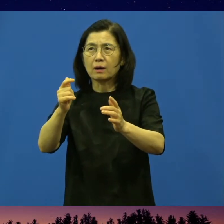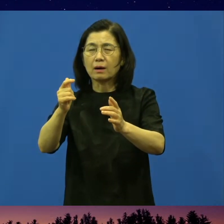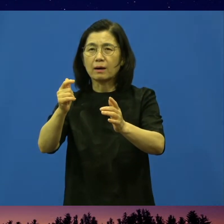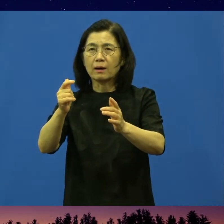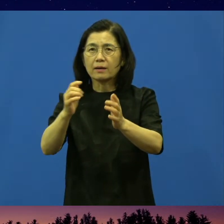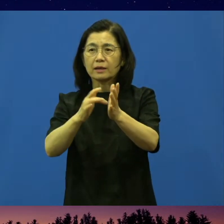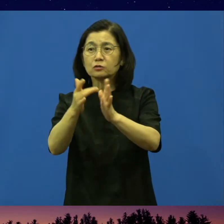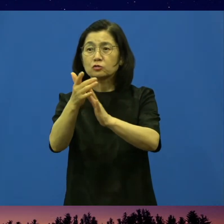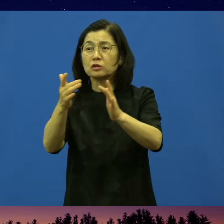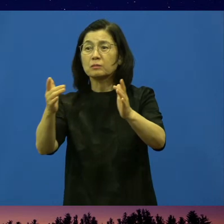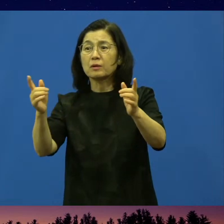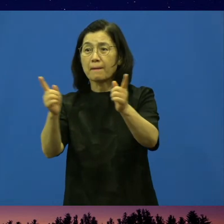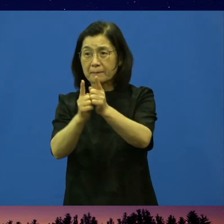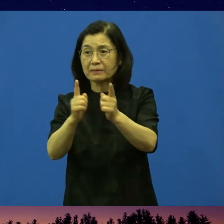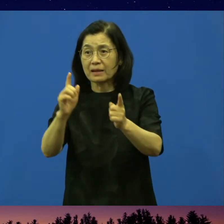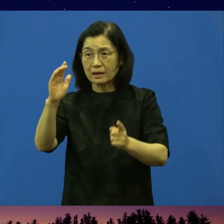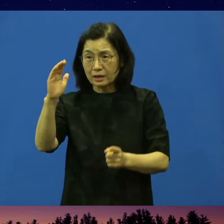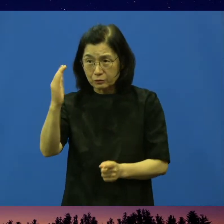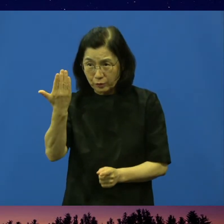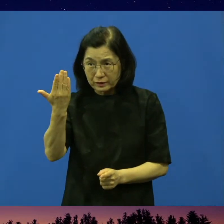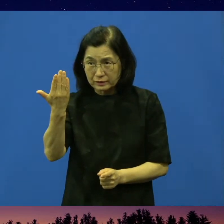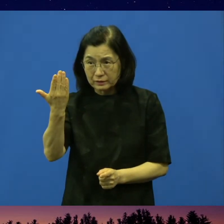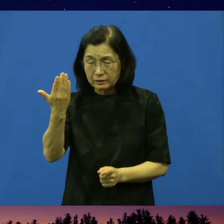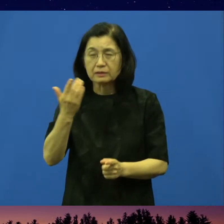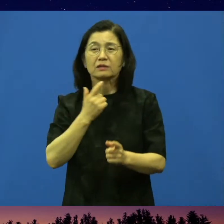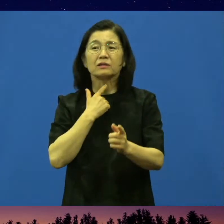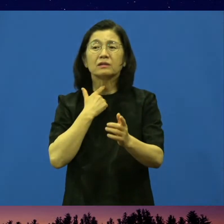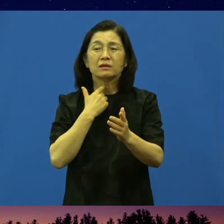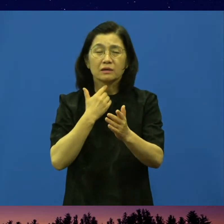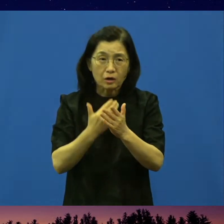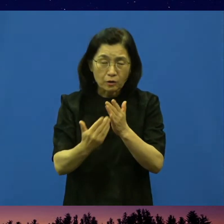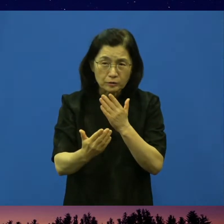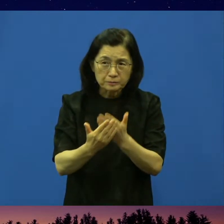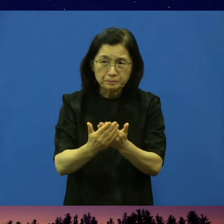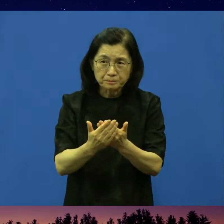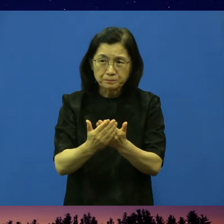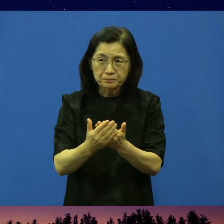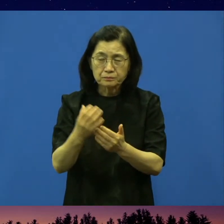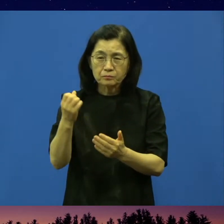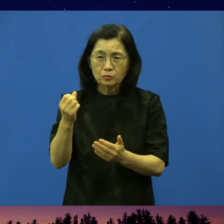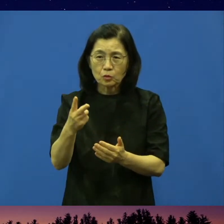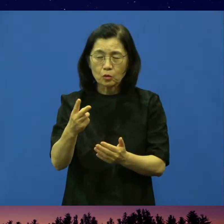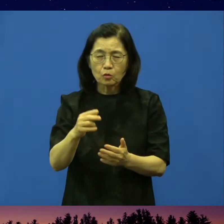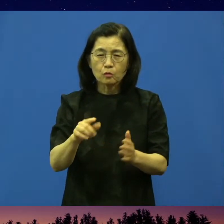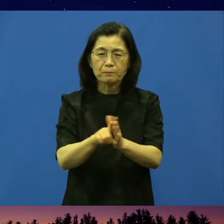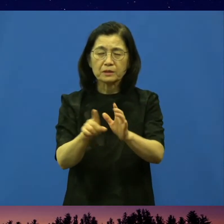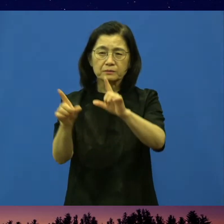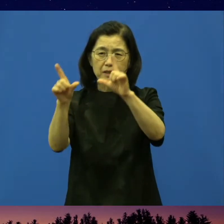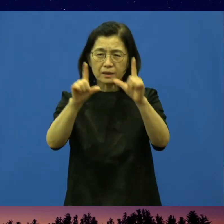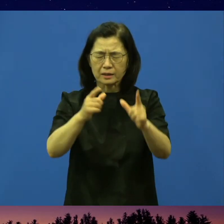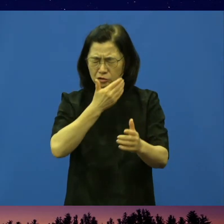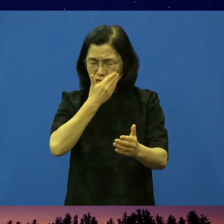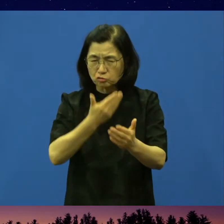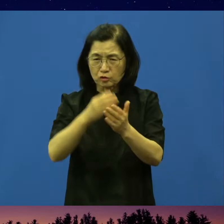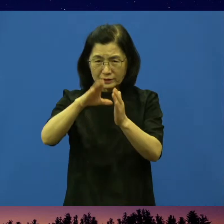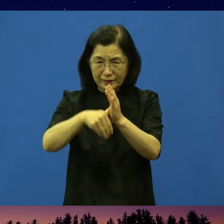모든 것들이 전환점을 이루는 이게 분명한 터닝 포인트가 분명해야 돼요.